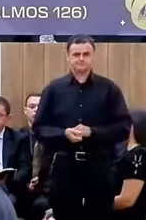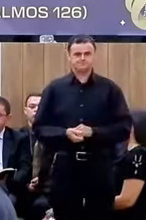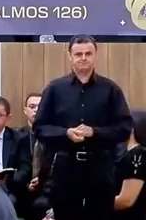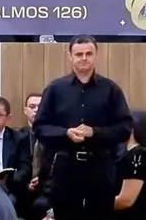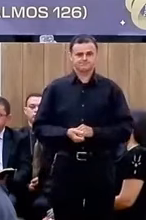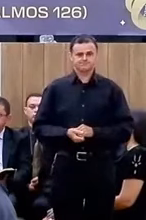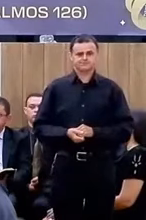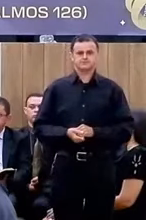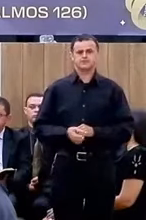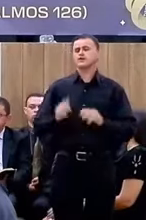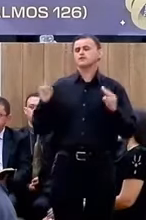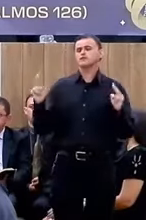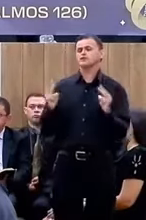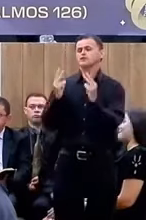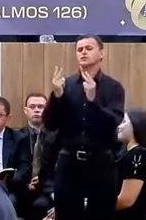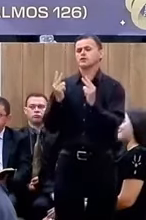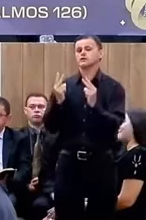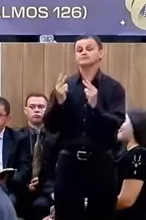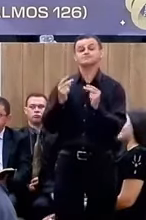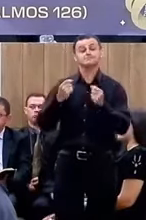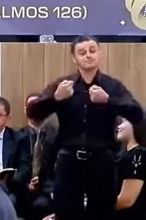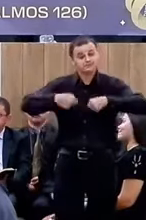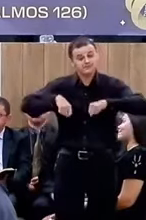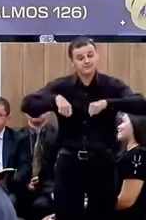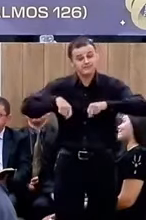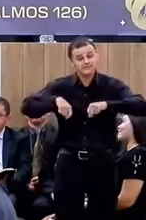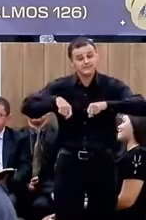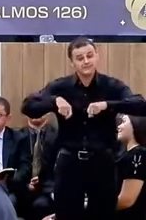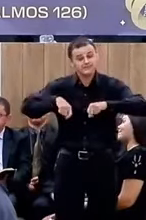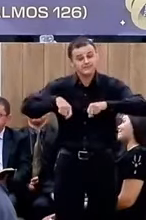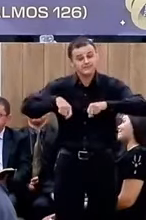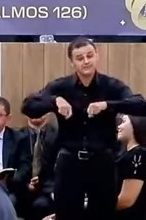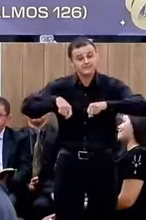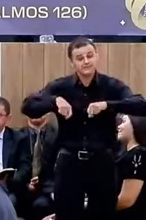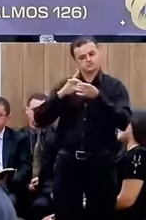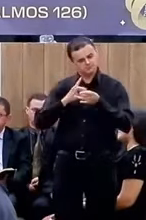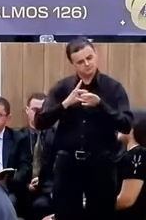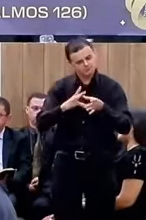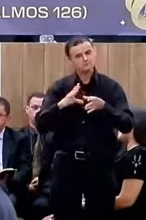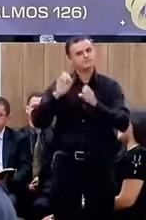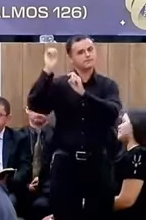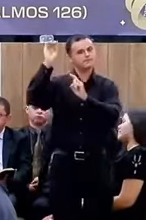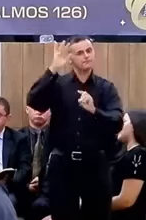Ninguém tem vitória se não for pela permissão de Deus.